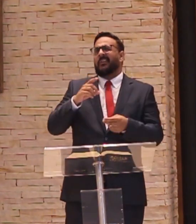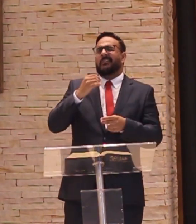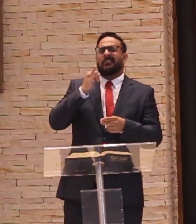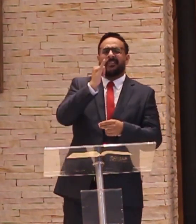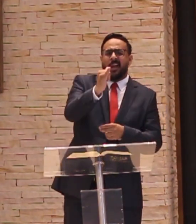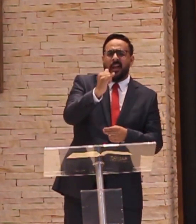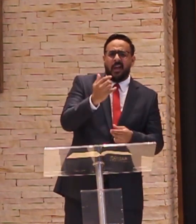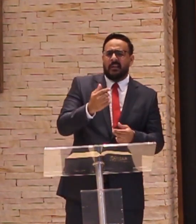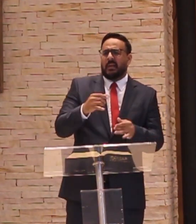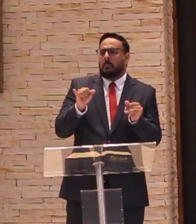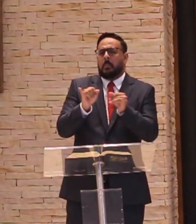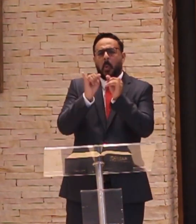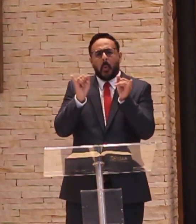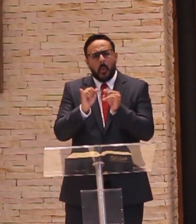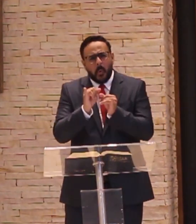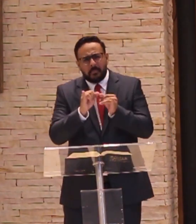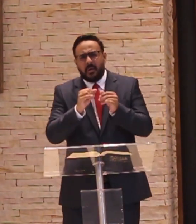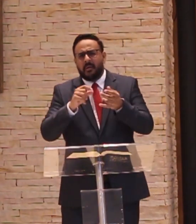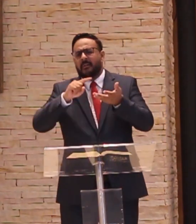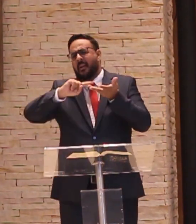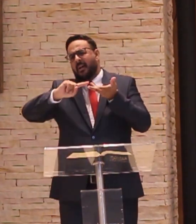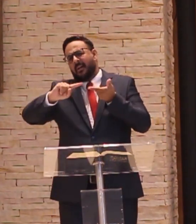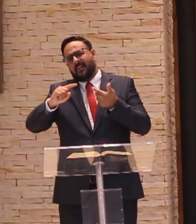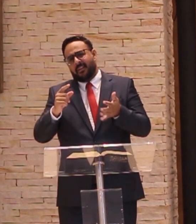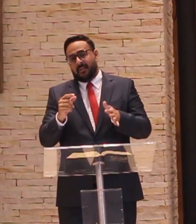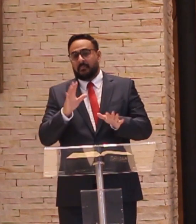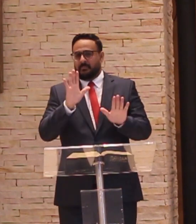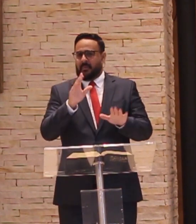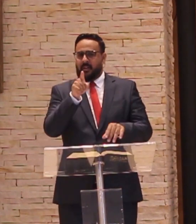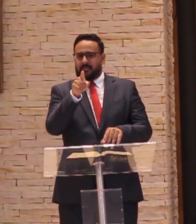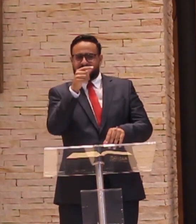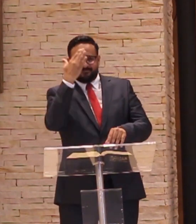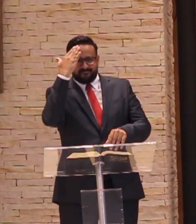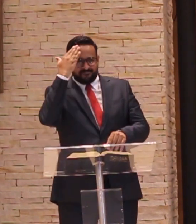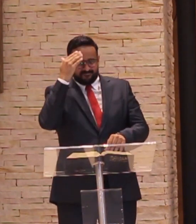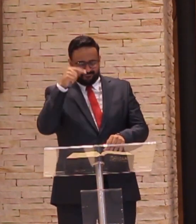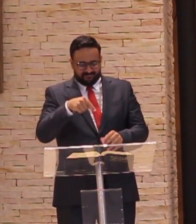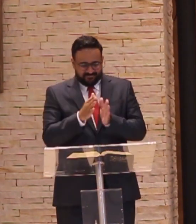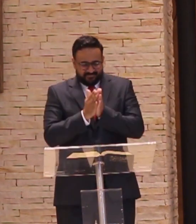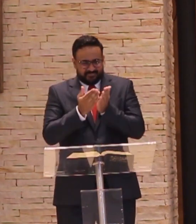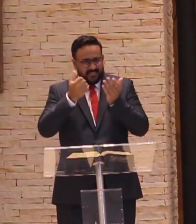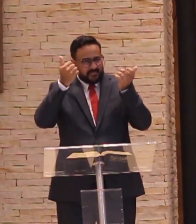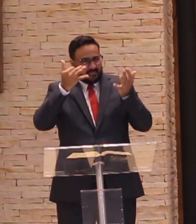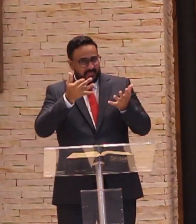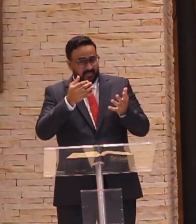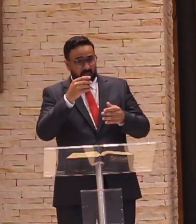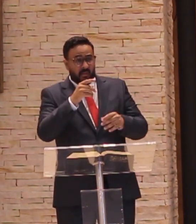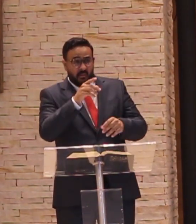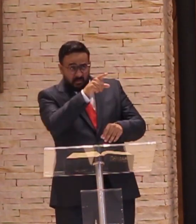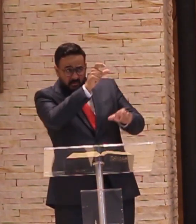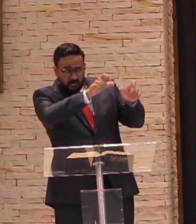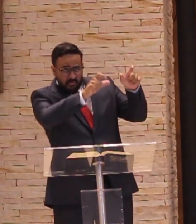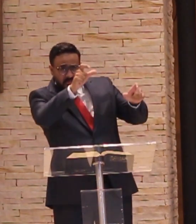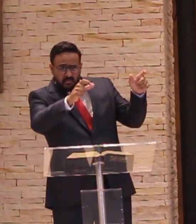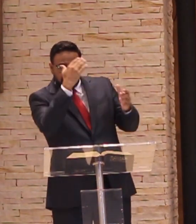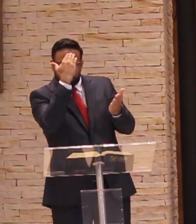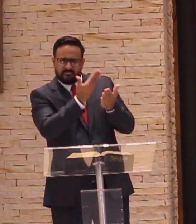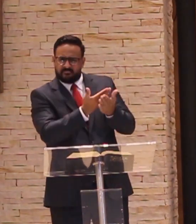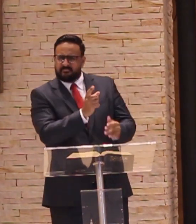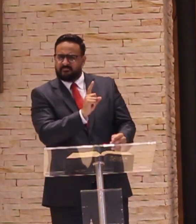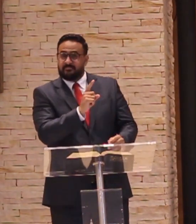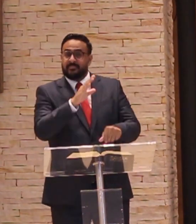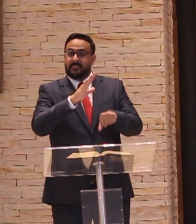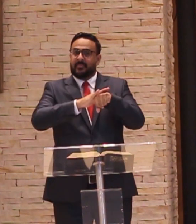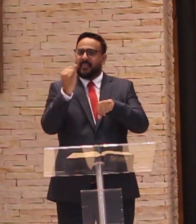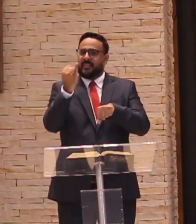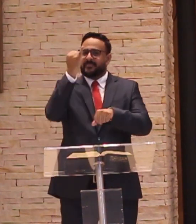que outras pessoas digam o contrário, mesmo que outras pessoas tentem te convencer de não acreditar na palavra de Deus, você